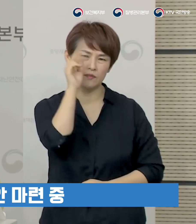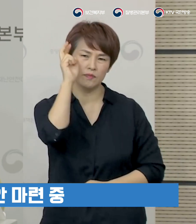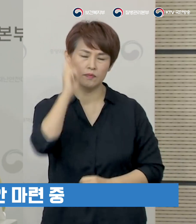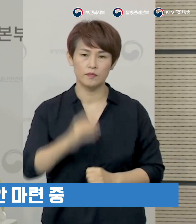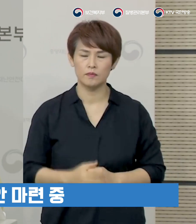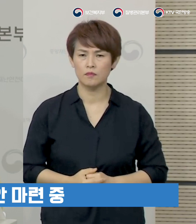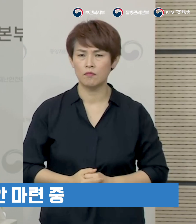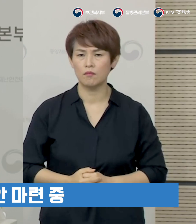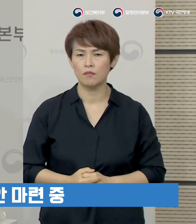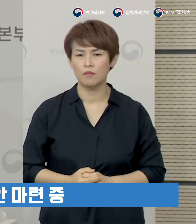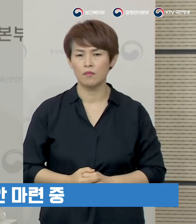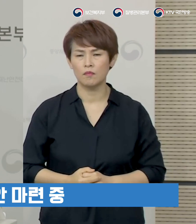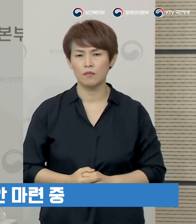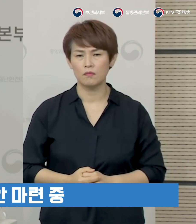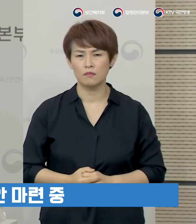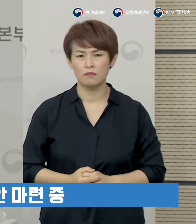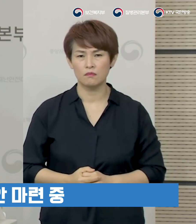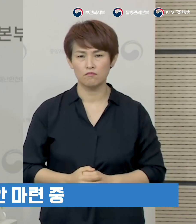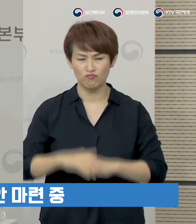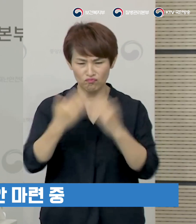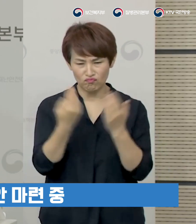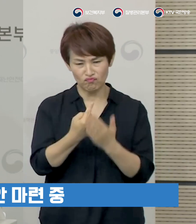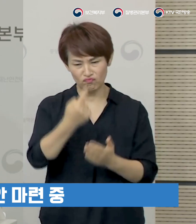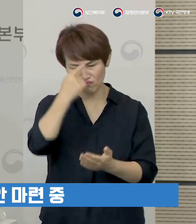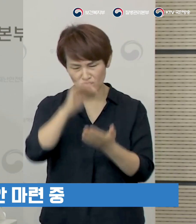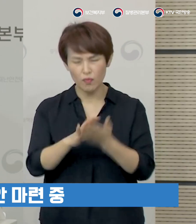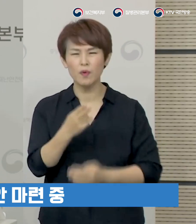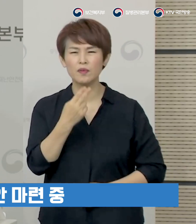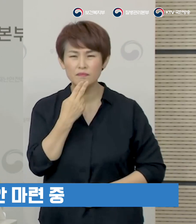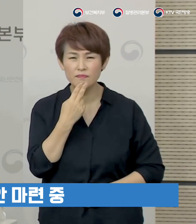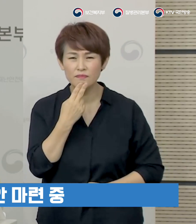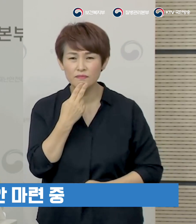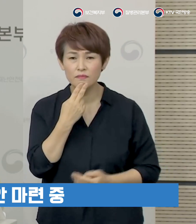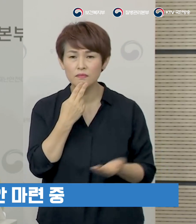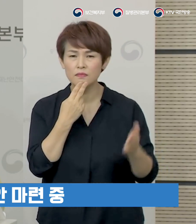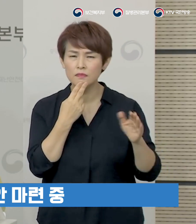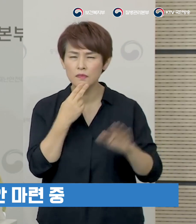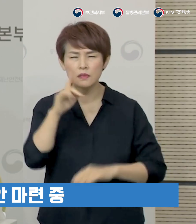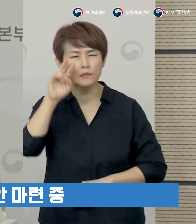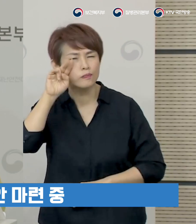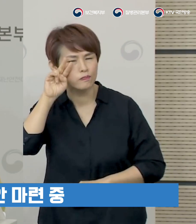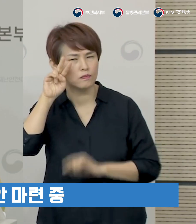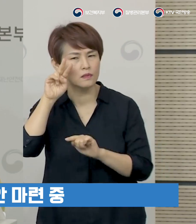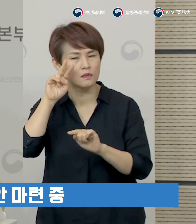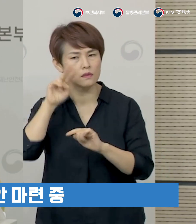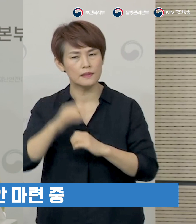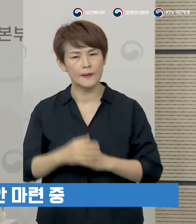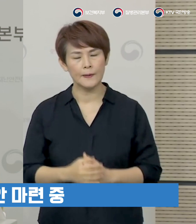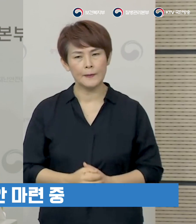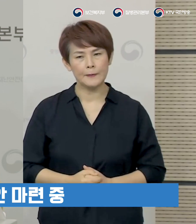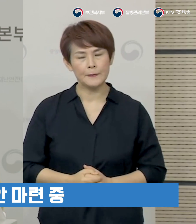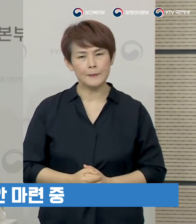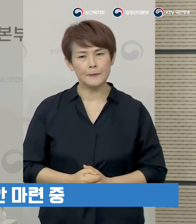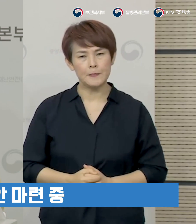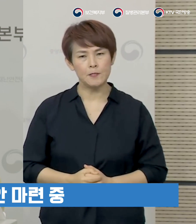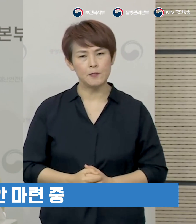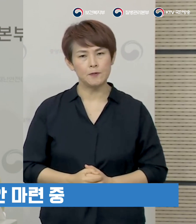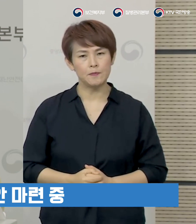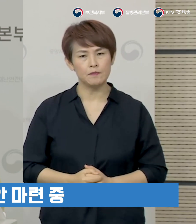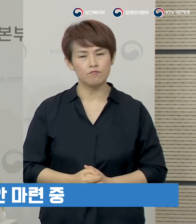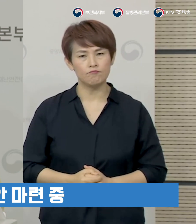수가 있는데, 물론 이분들이 전부 다 무증상자이긴 하지만 따라서 저희가 최소한도로